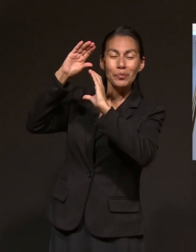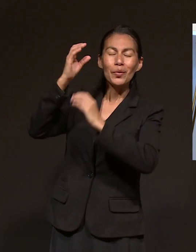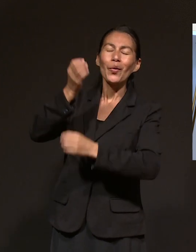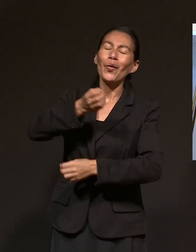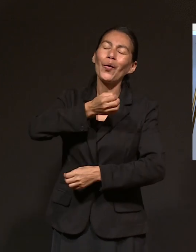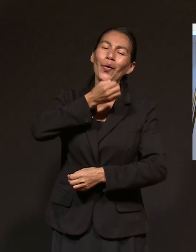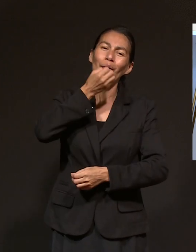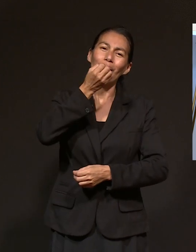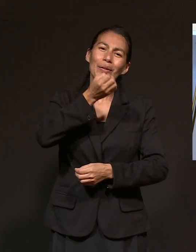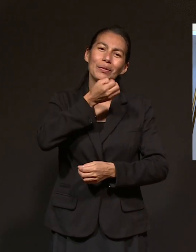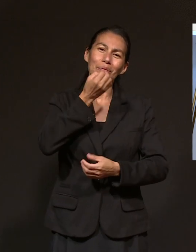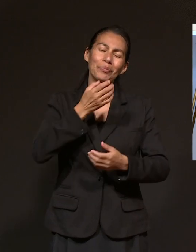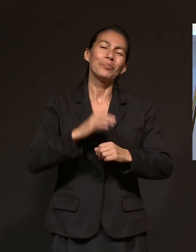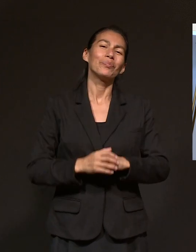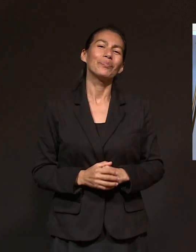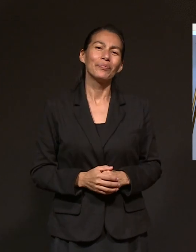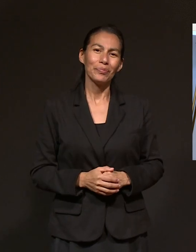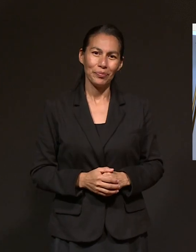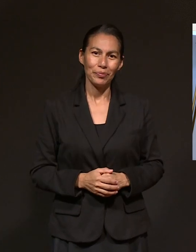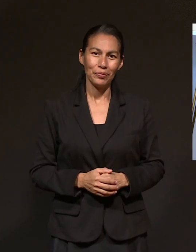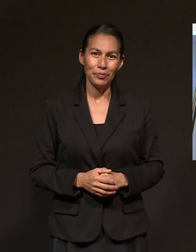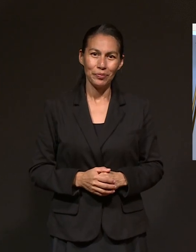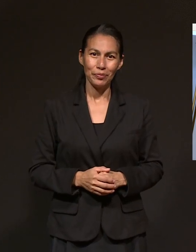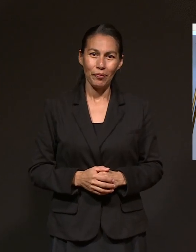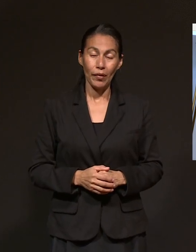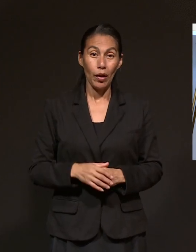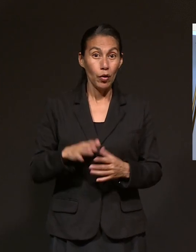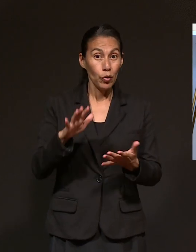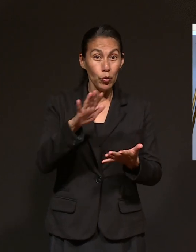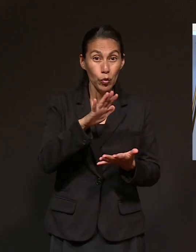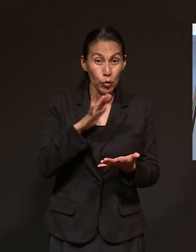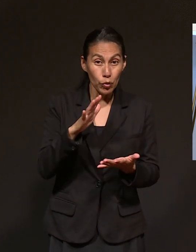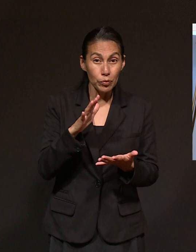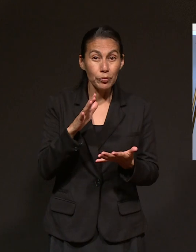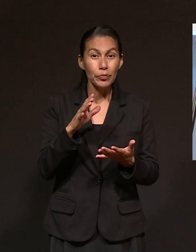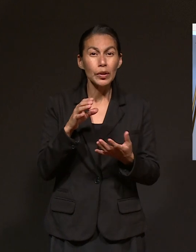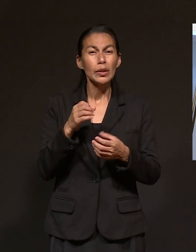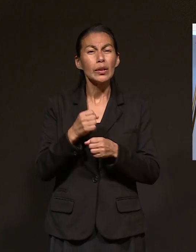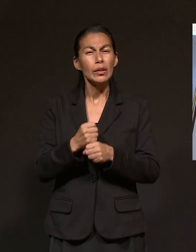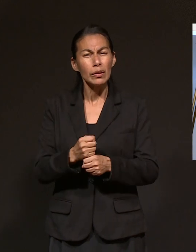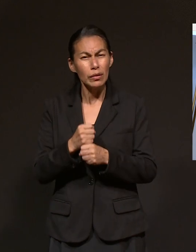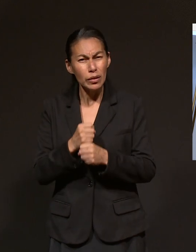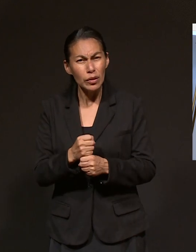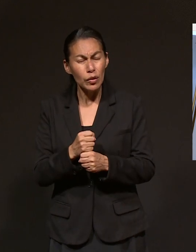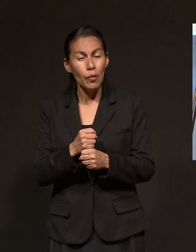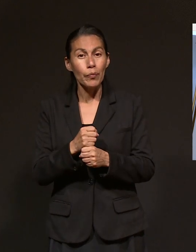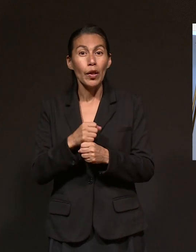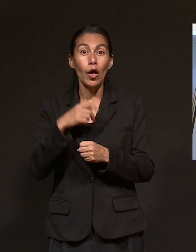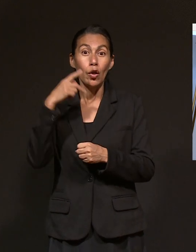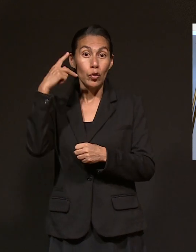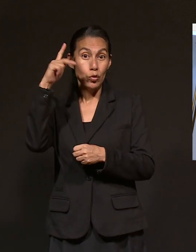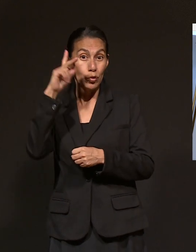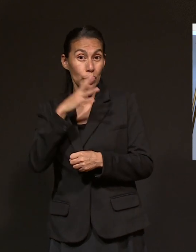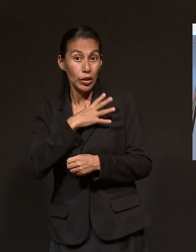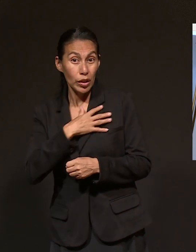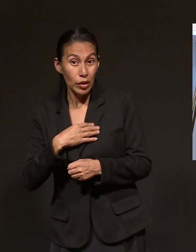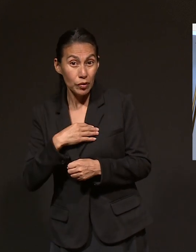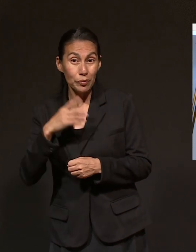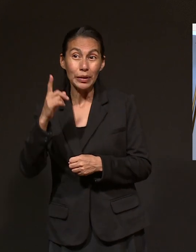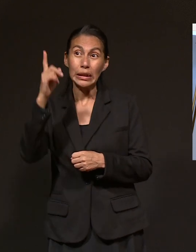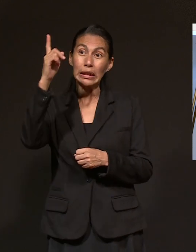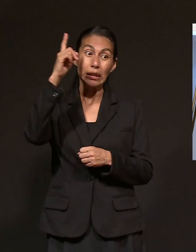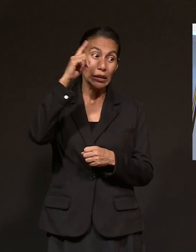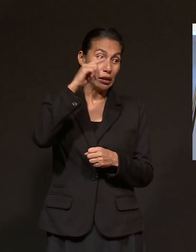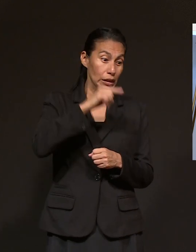que es la oración, pero lo ha provisto con gran sacrificio porque su propio Hijo